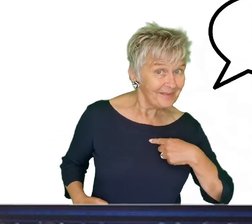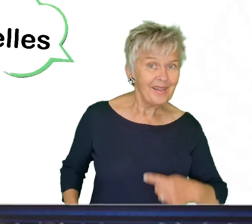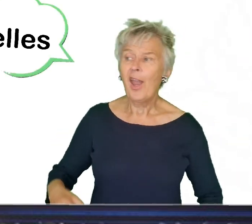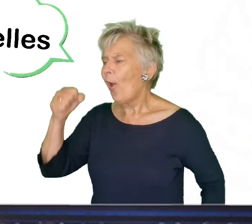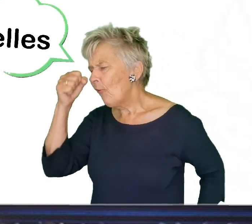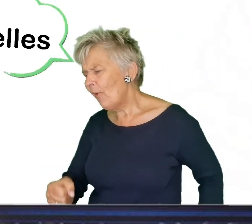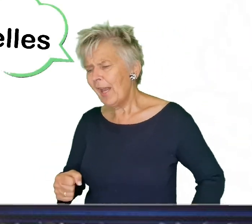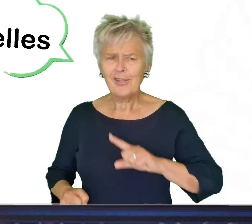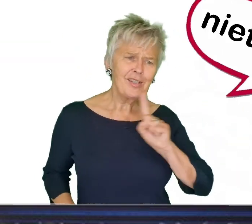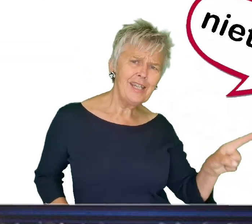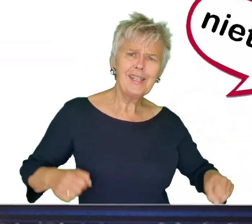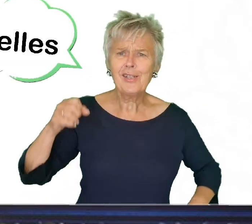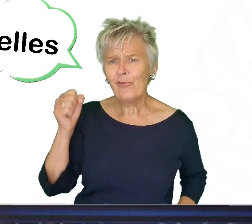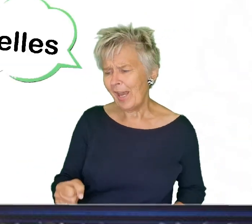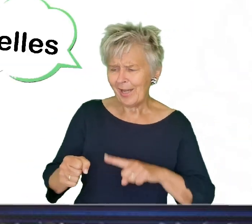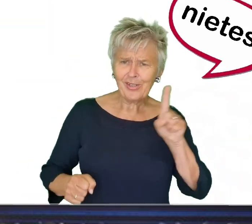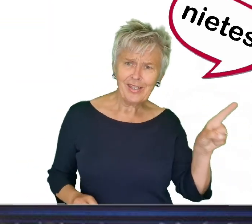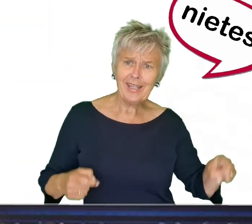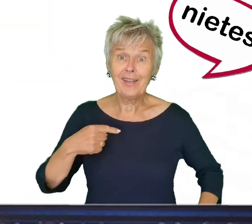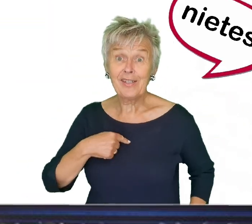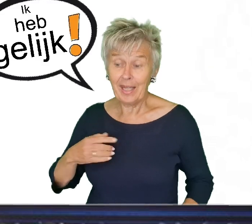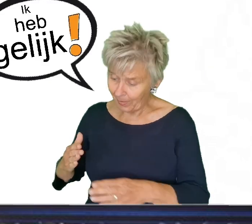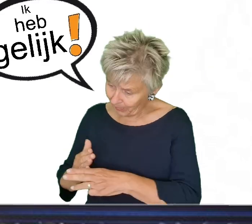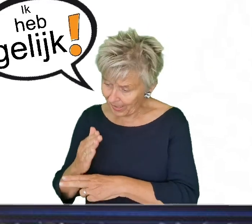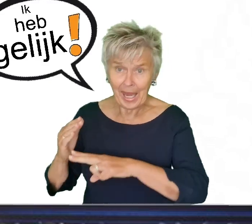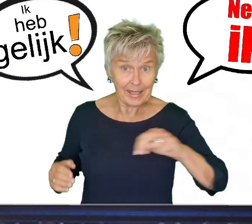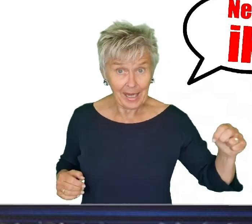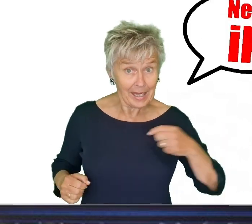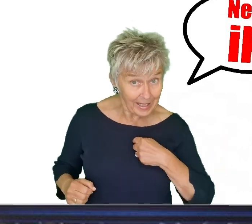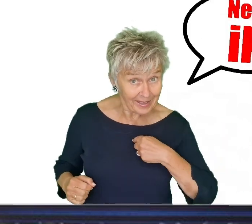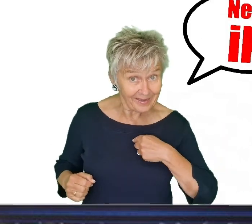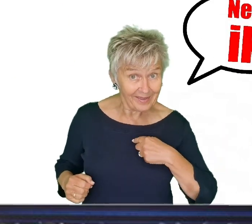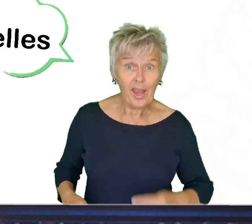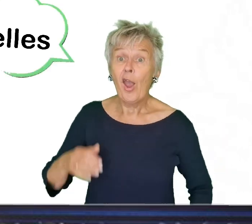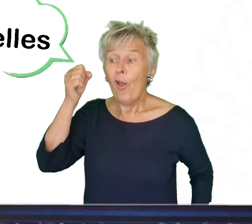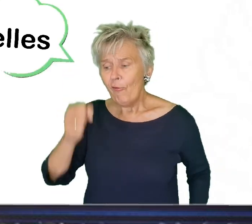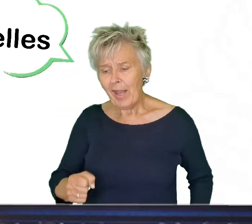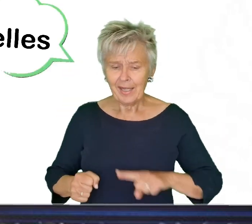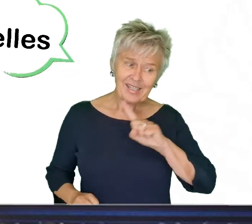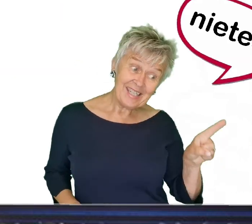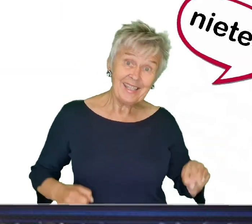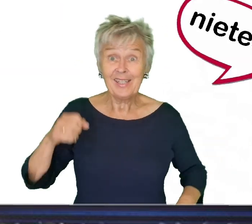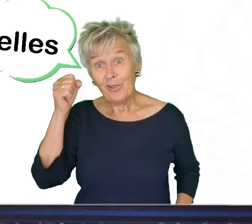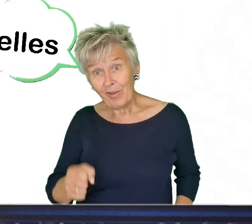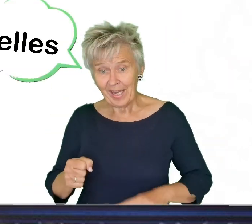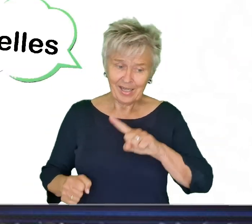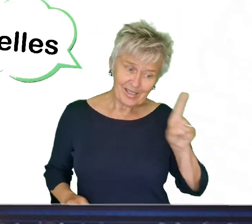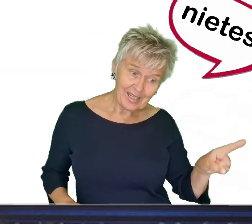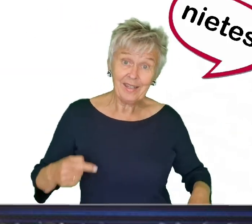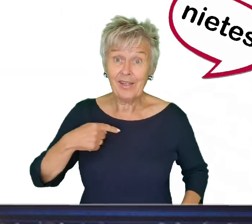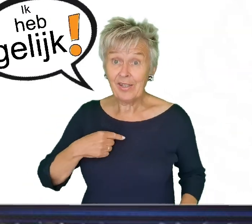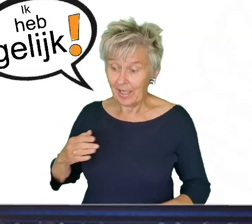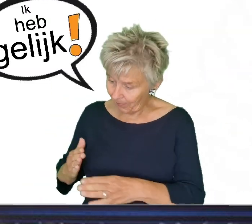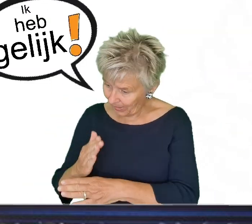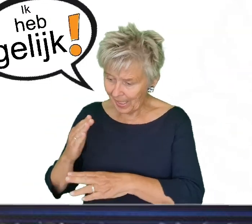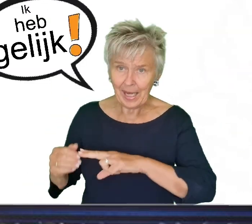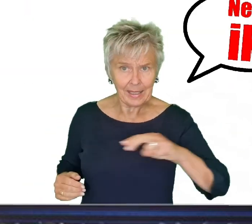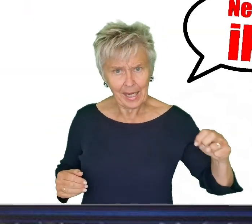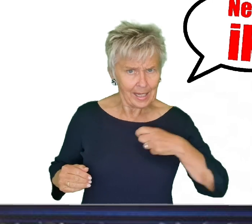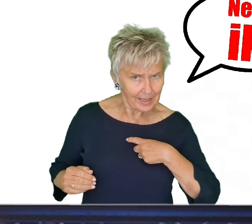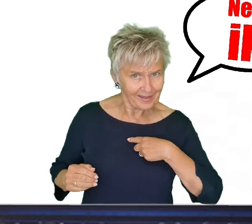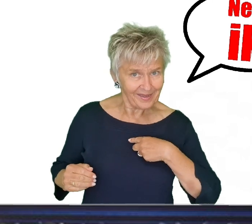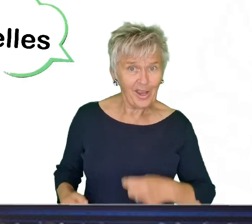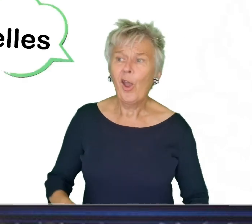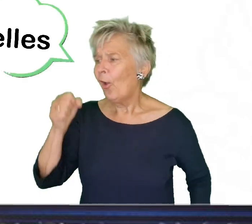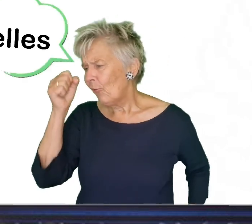ik. Wel eens. Niet eens. Wel eens. Niet eens. Ik heb gelijk. Nee, ik. Wel eens. Niet eens. Wel eens. Niet eens. Ik heb gelijk.